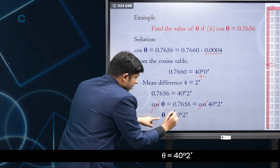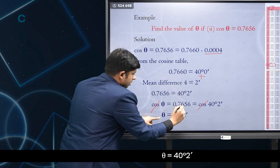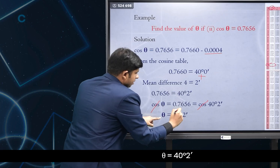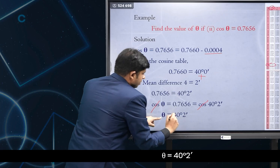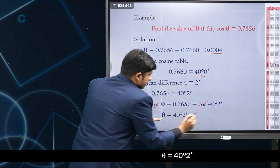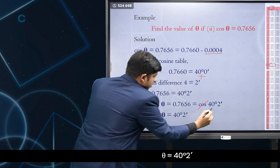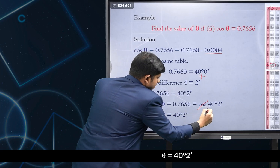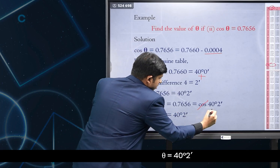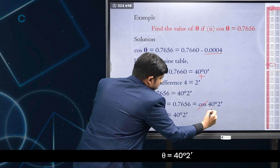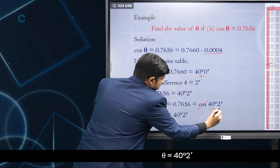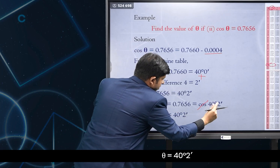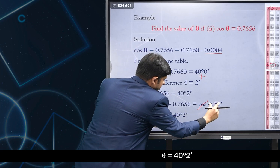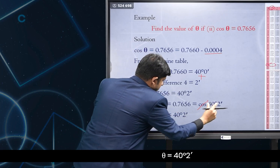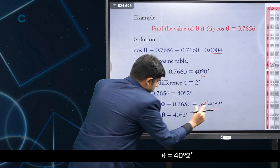Theta equals 40 degrees 2.